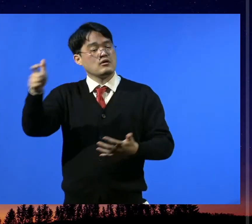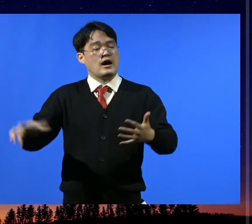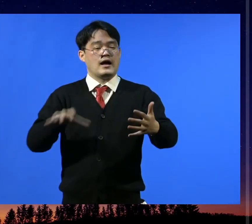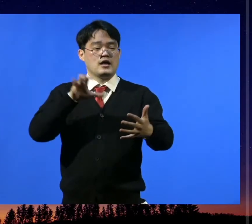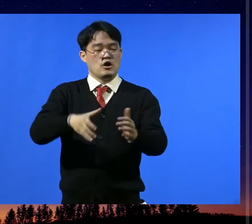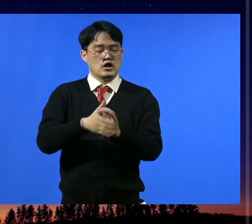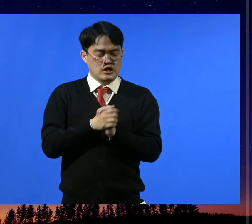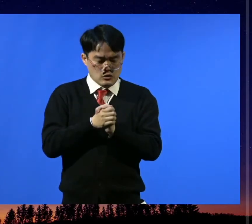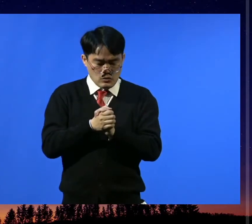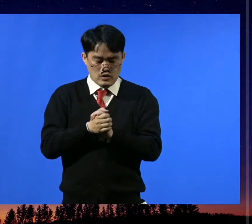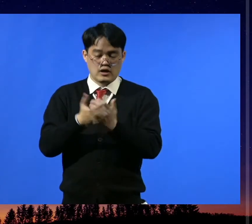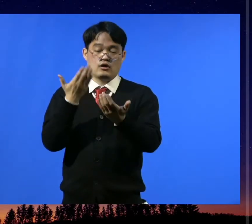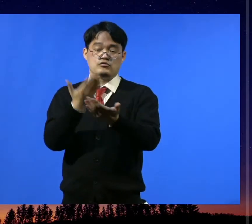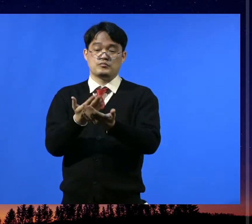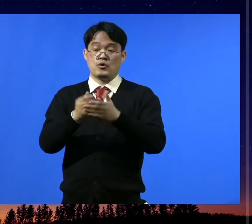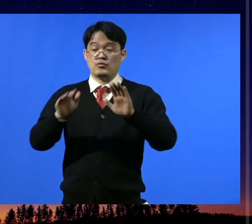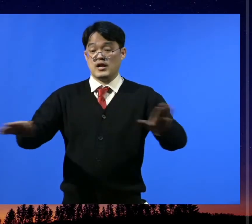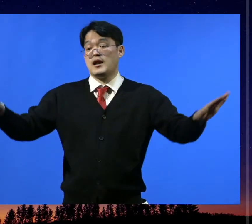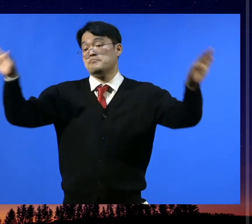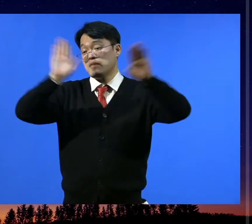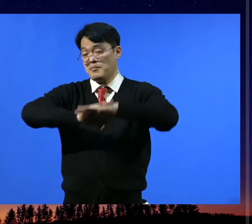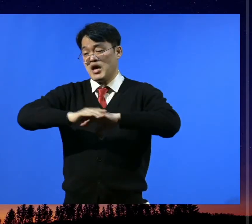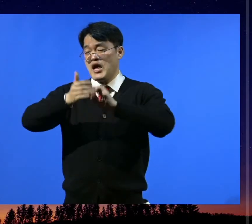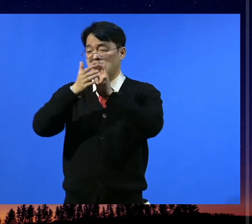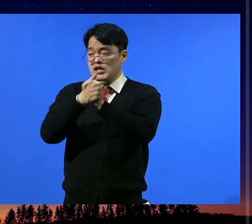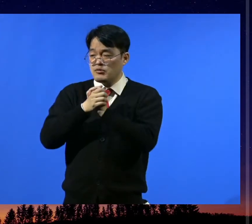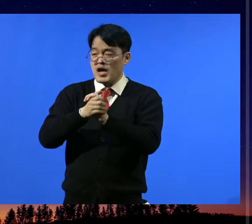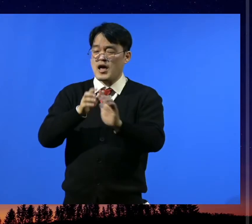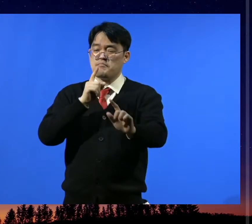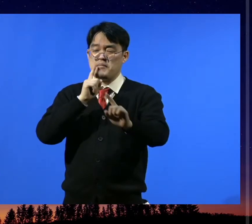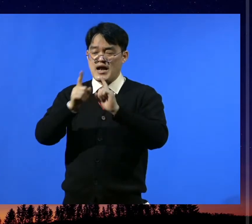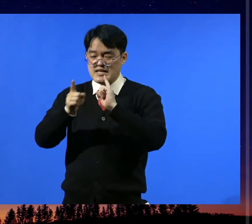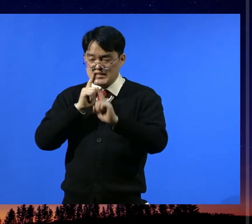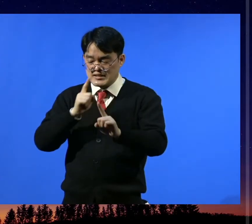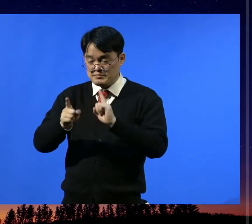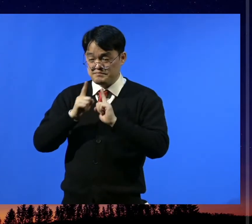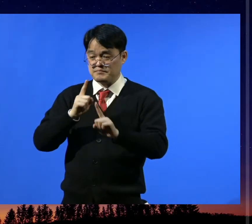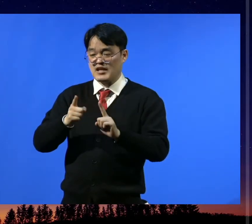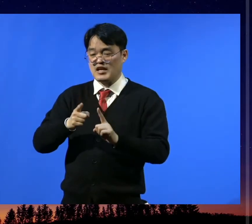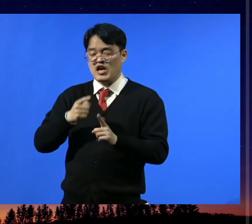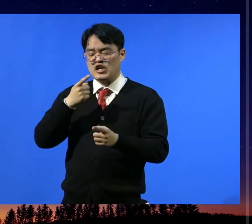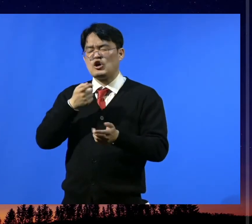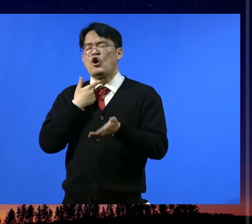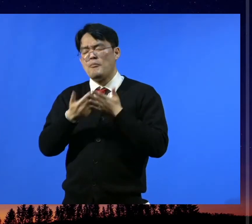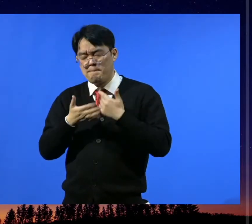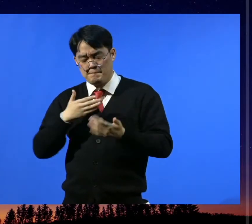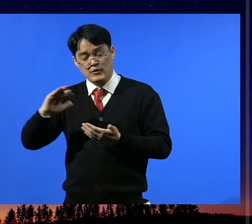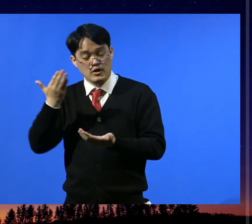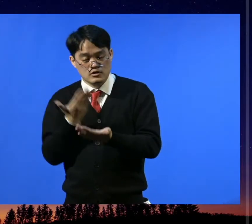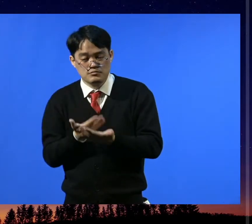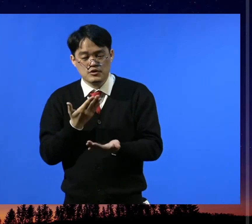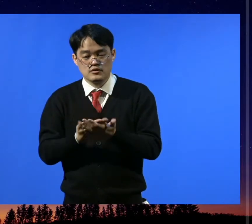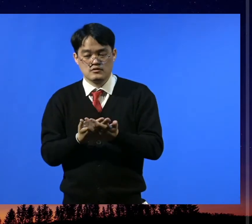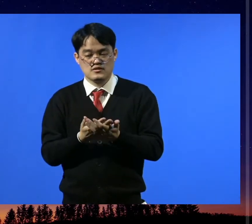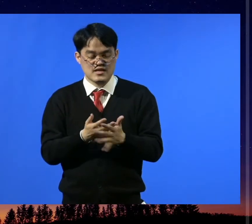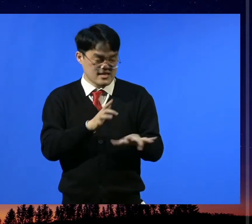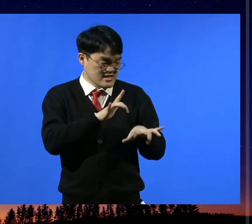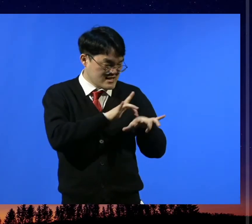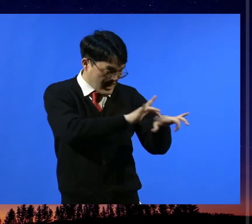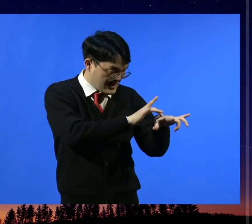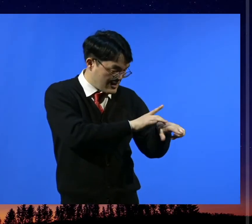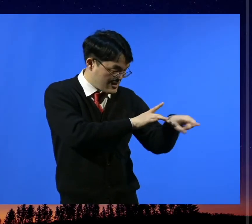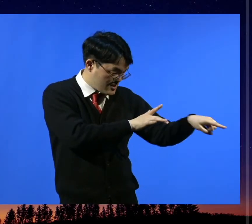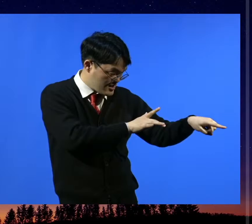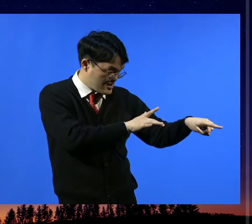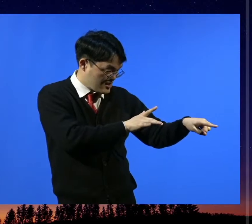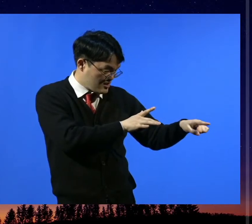하여 주시옵소서. 오늘 이 밤에 기도의 맛을 보게 하여 주시옵소서. 사단의 그 심장부를 겨누는 기도를 드리게